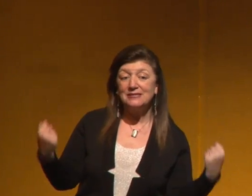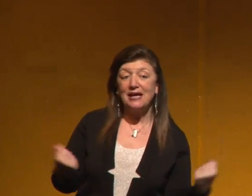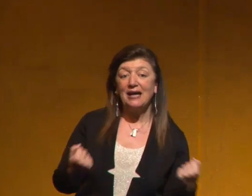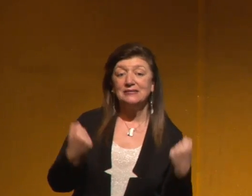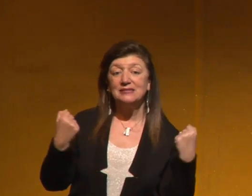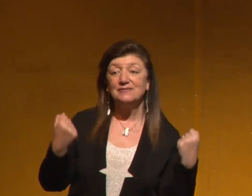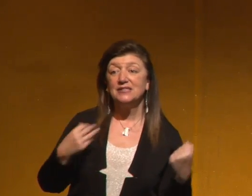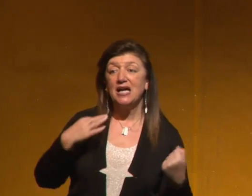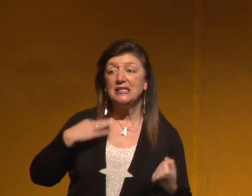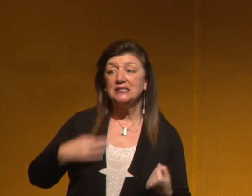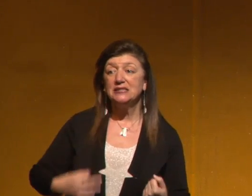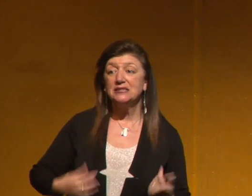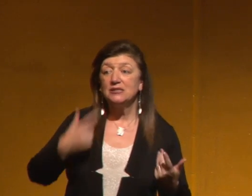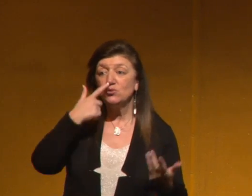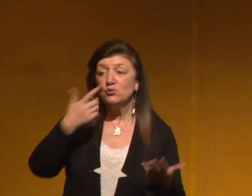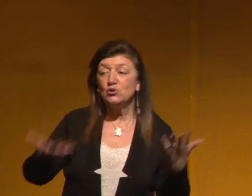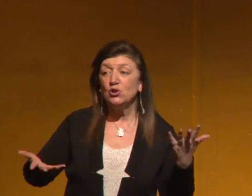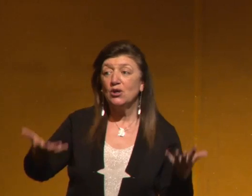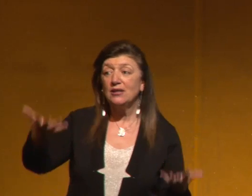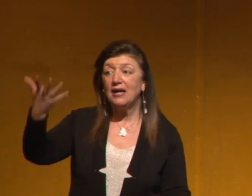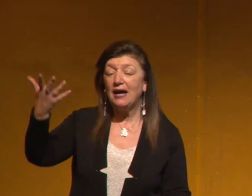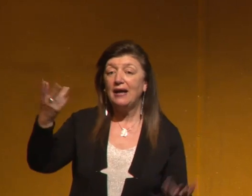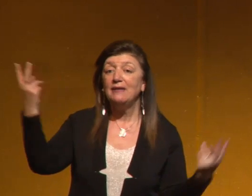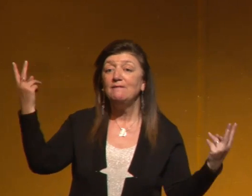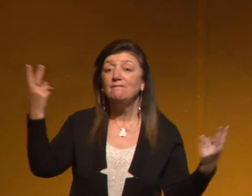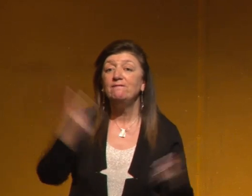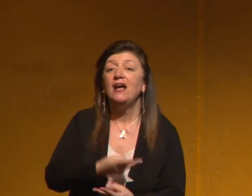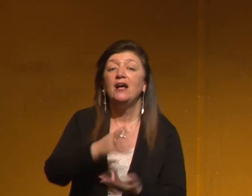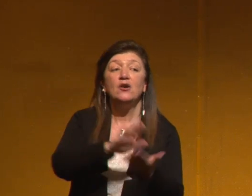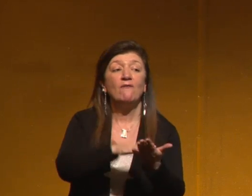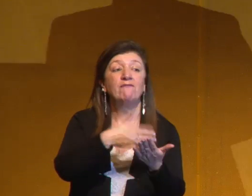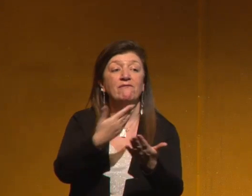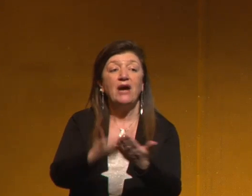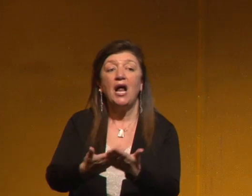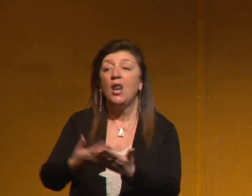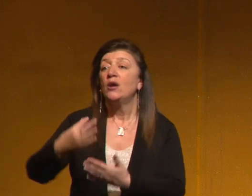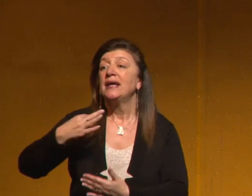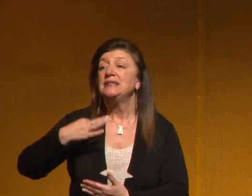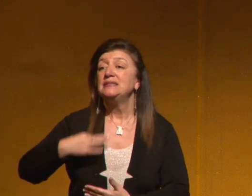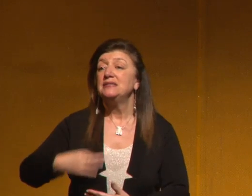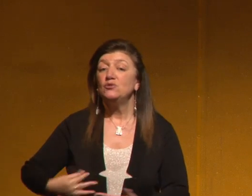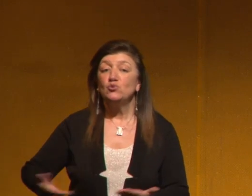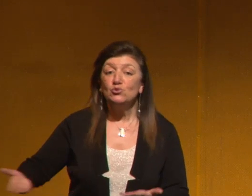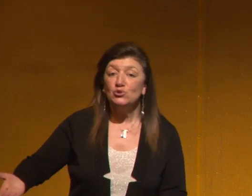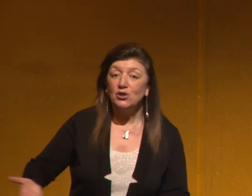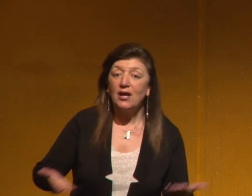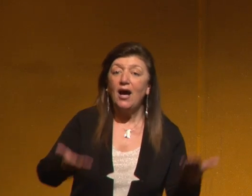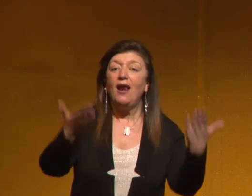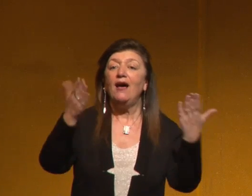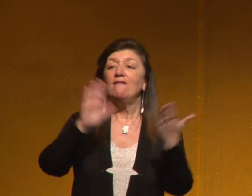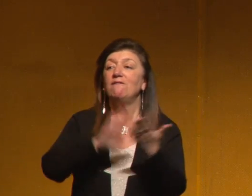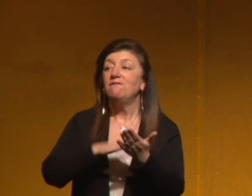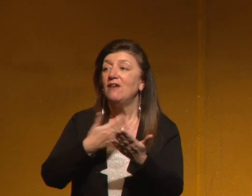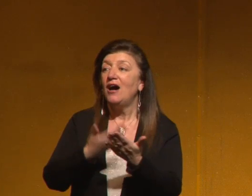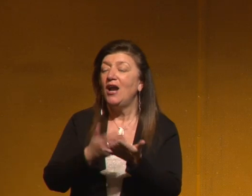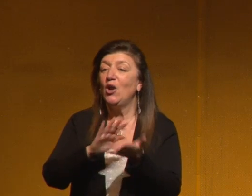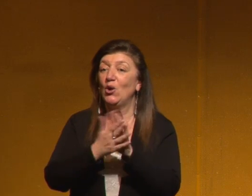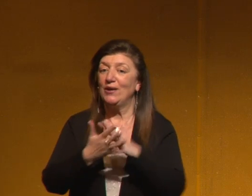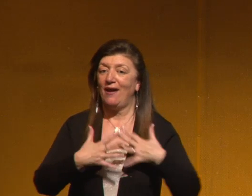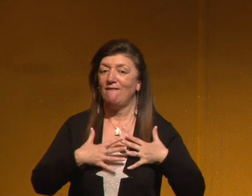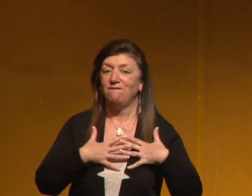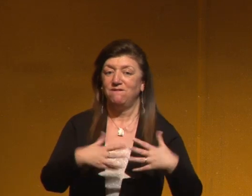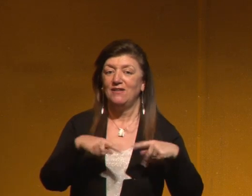ci sono dei momenti che hanno un valore istituzionale appunto dei momenti che hanno anche un valore affettivo e